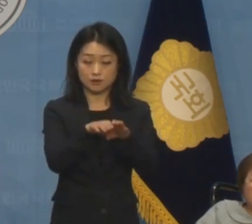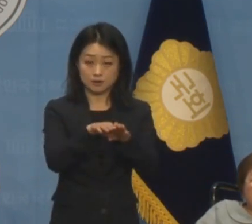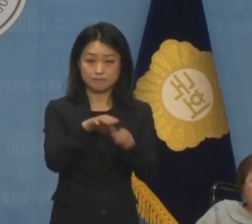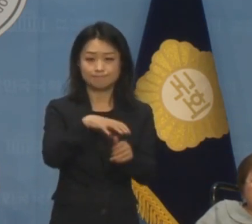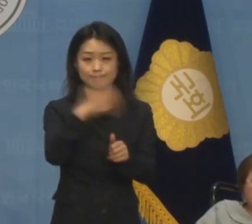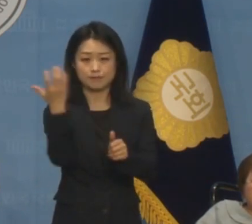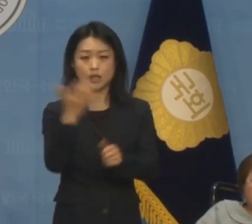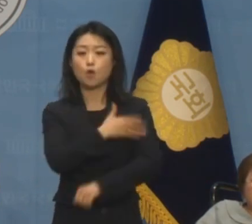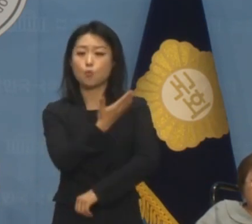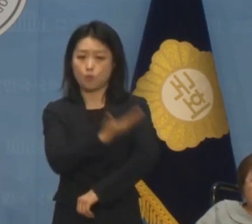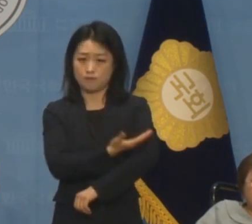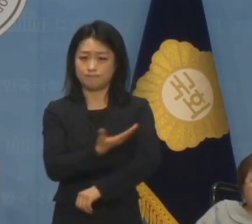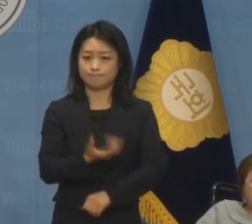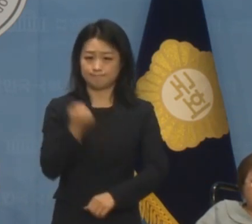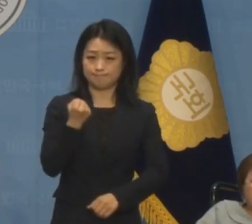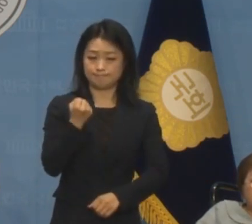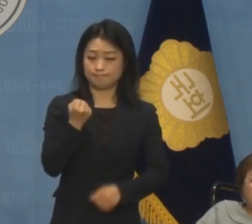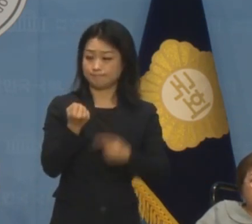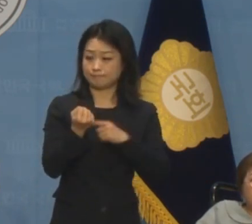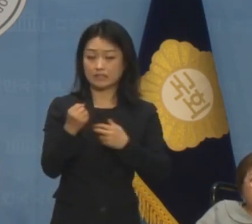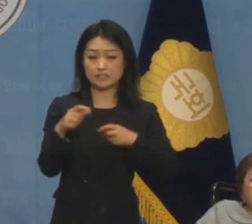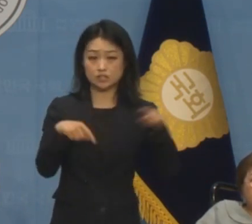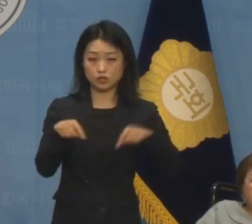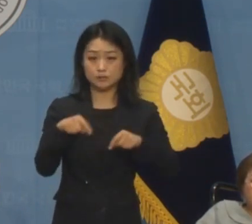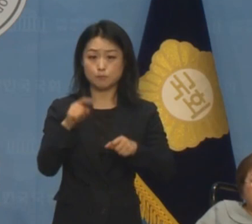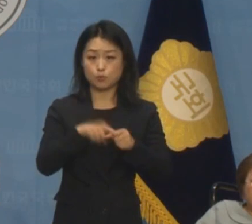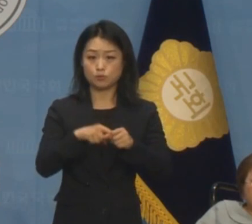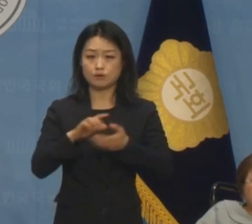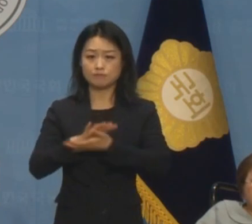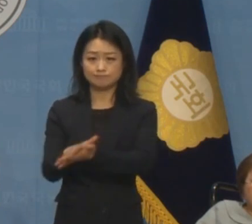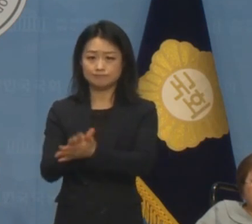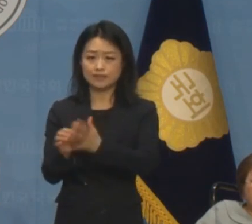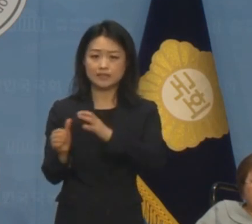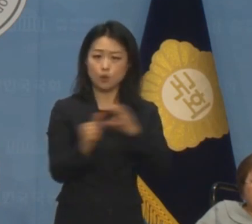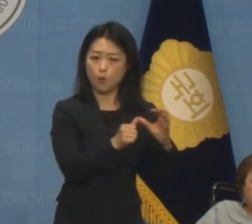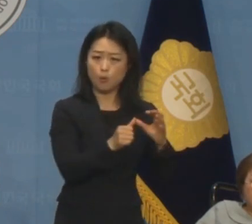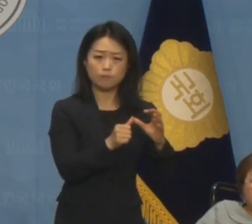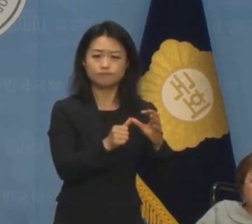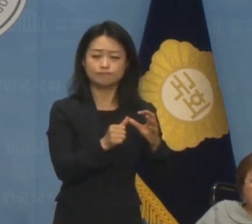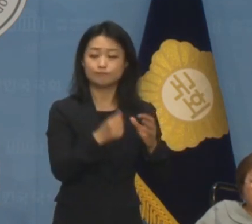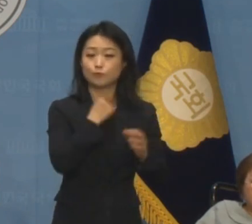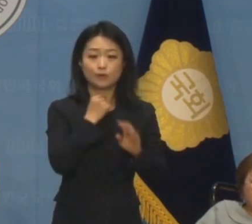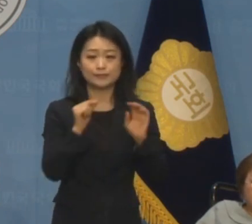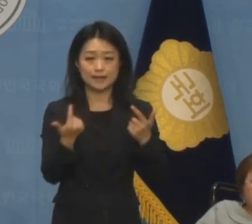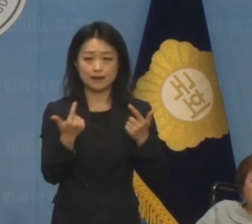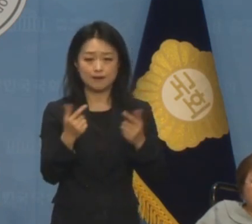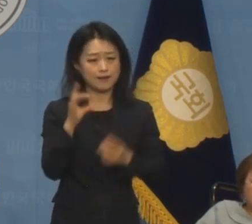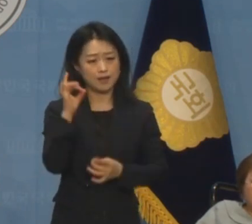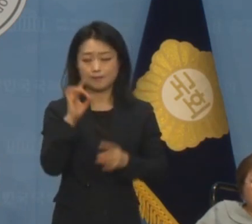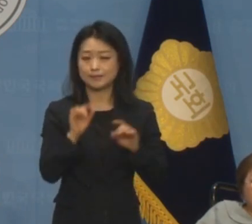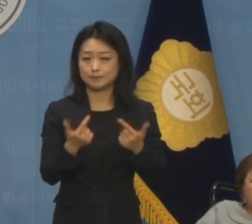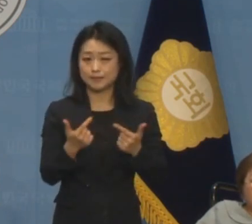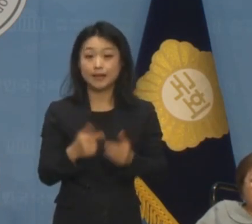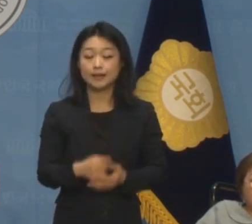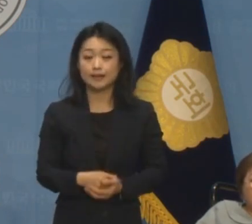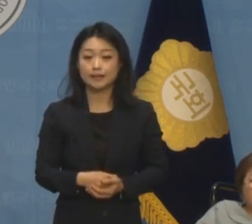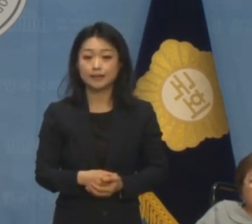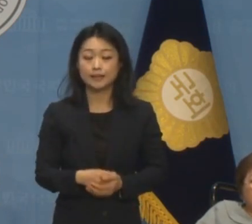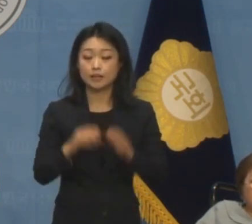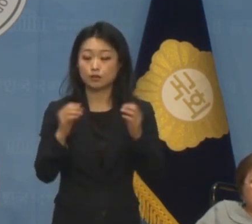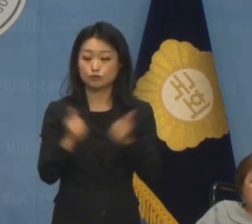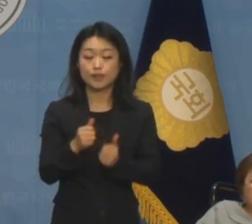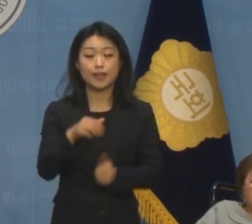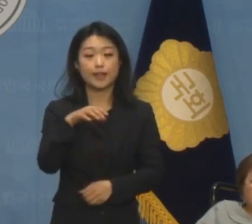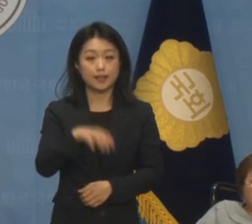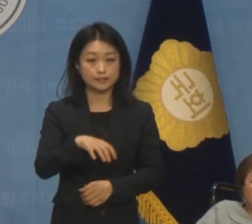권리가 정치적 목적으로 곡해되고 이용되는 것을 자시하지 않겠습니다.